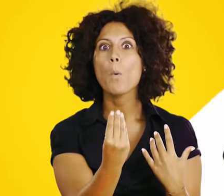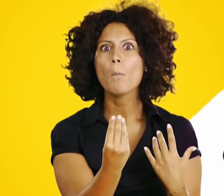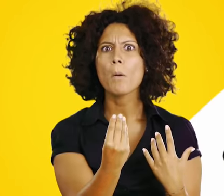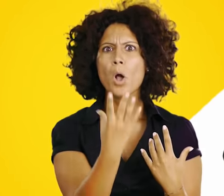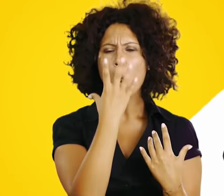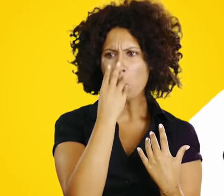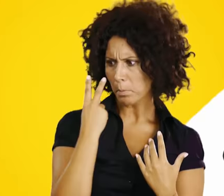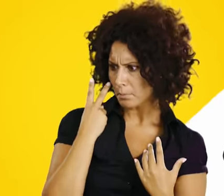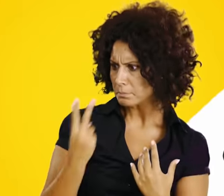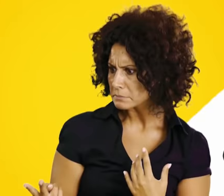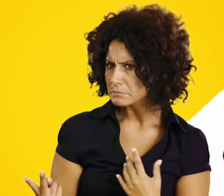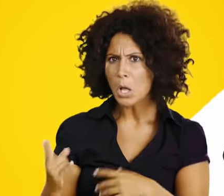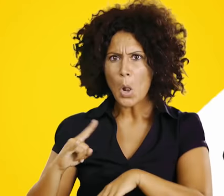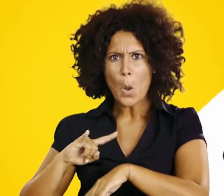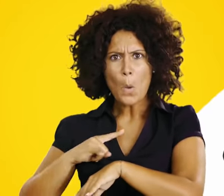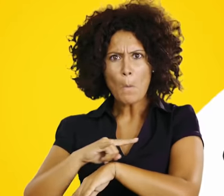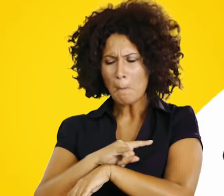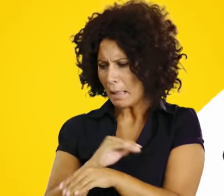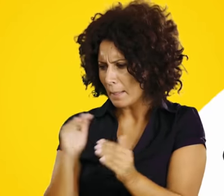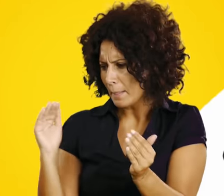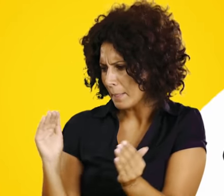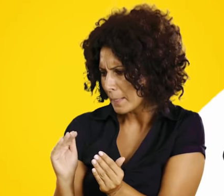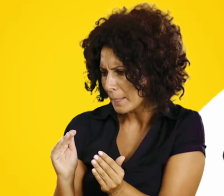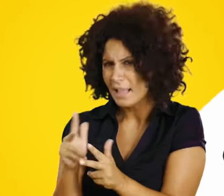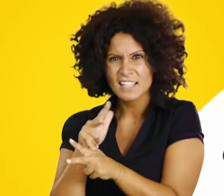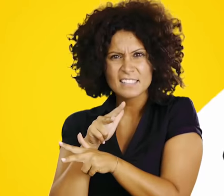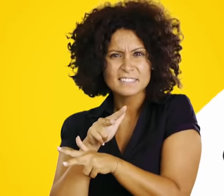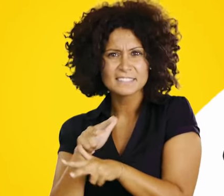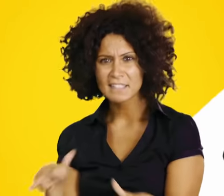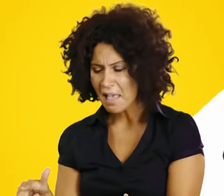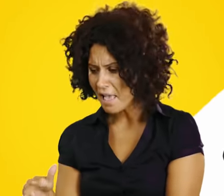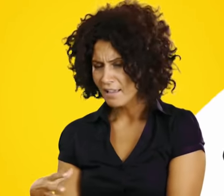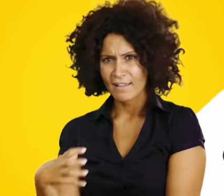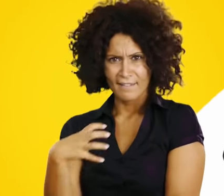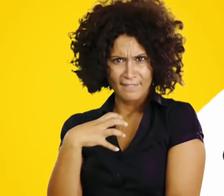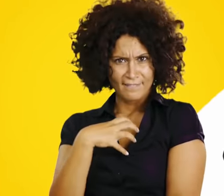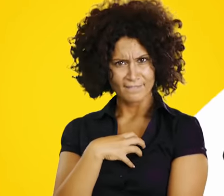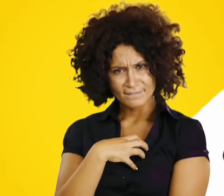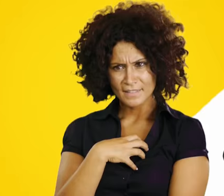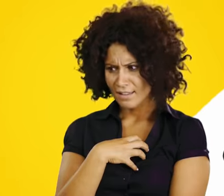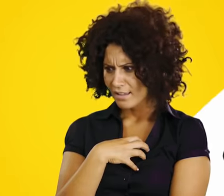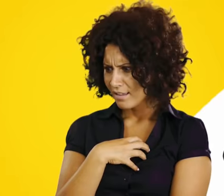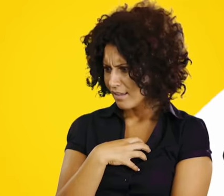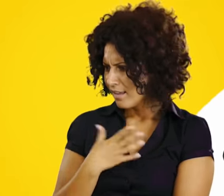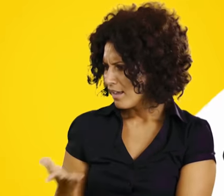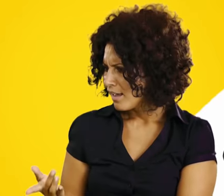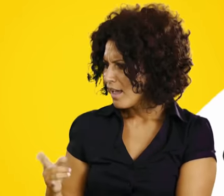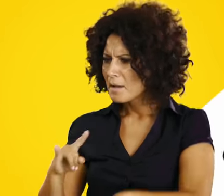apparve lui, il grande lupo. La guardò, piccola e stanca, e teneramente le